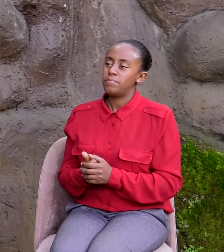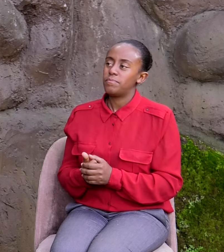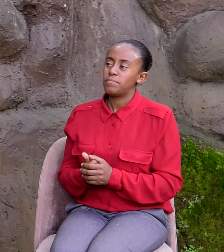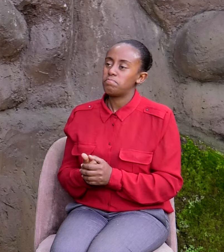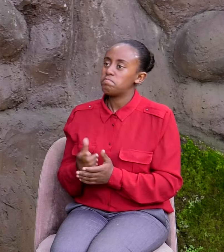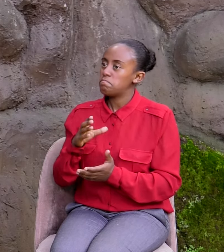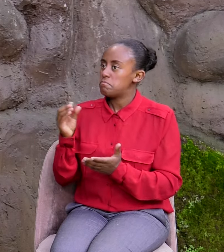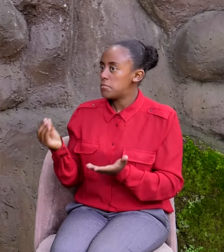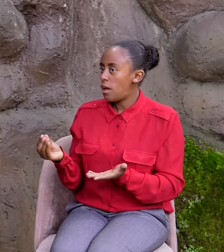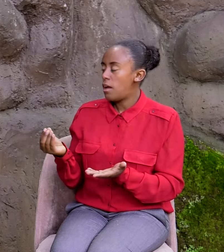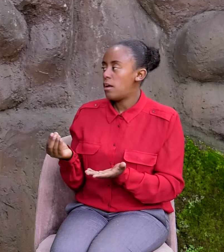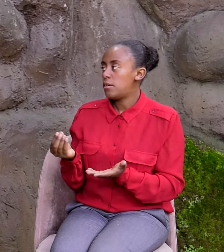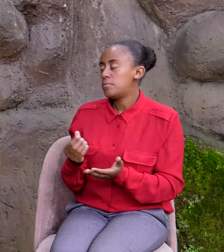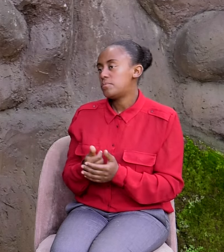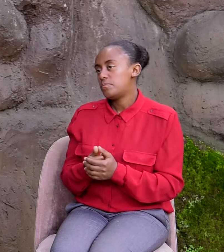እና